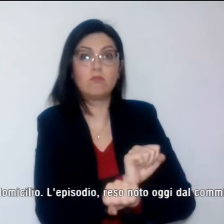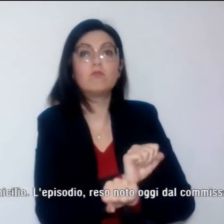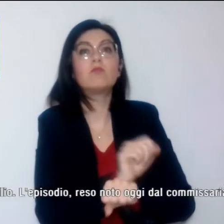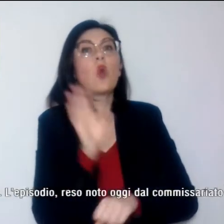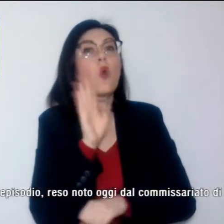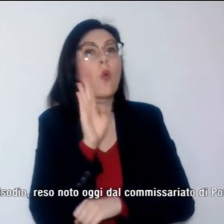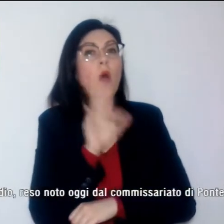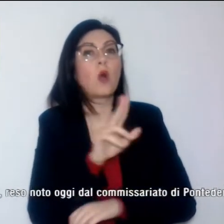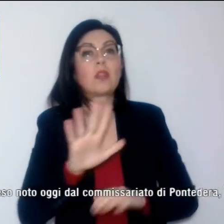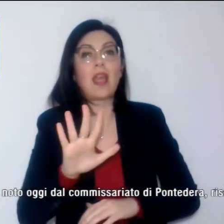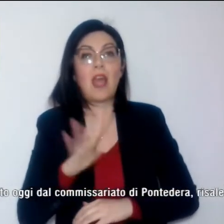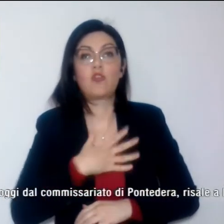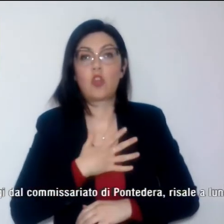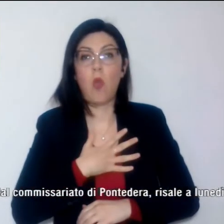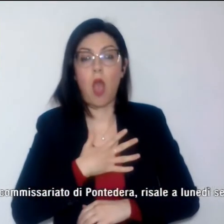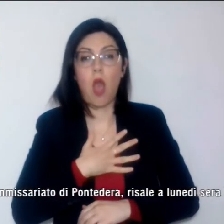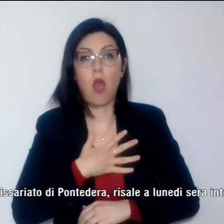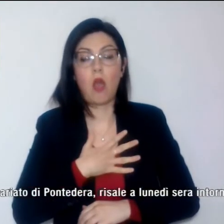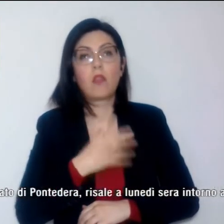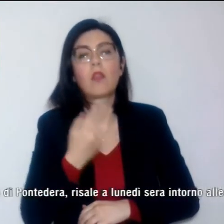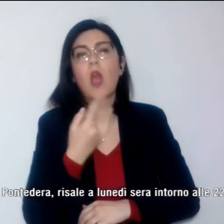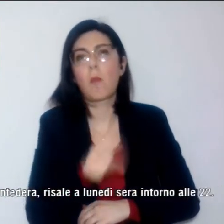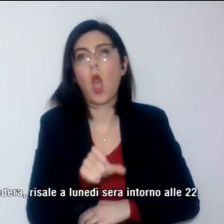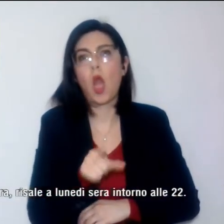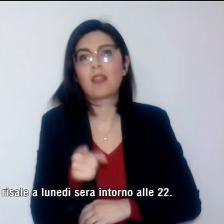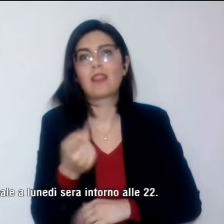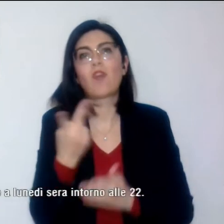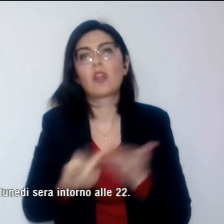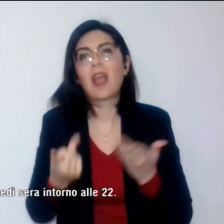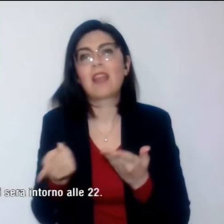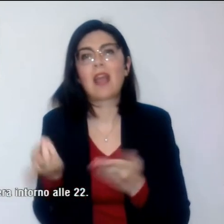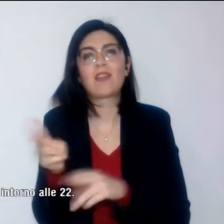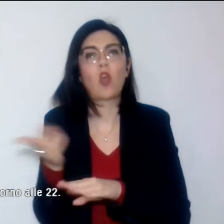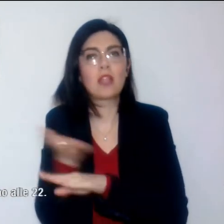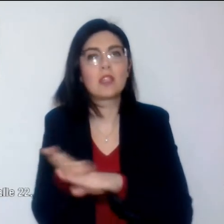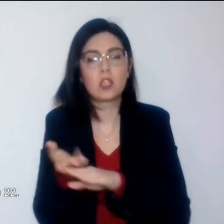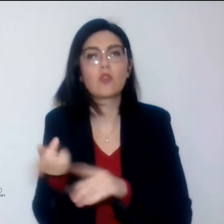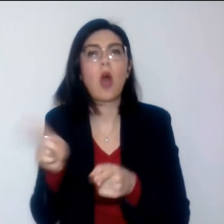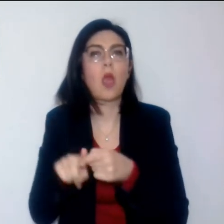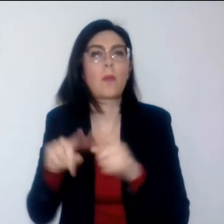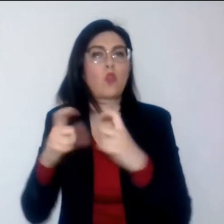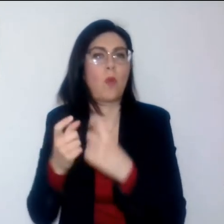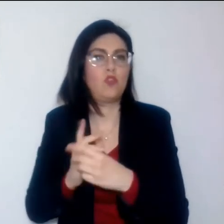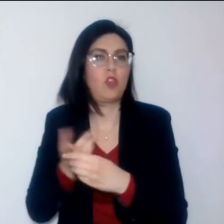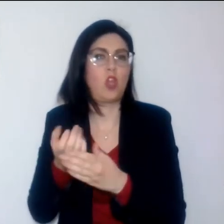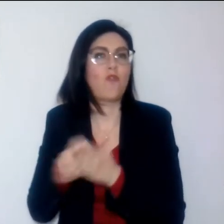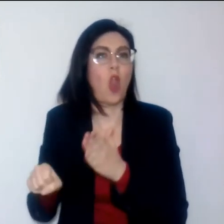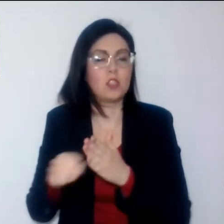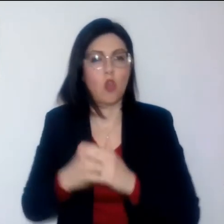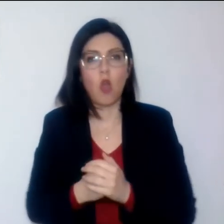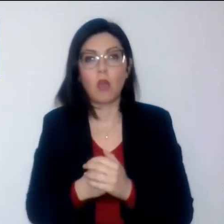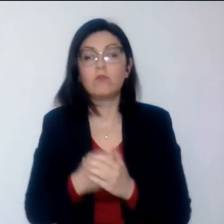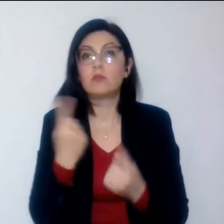anni per tentata violenza sessuale e violazione di domicilio l'episodio reso noto oggi